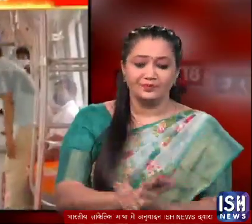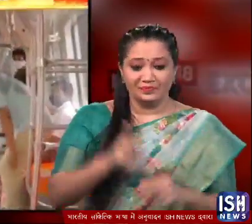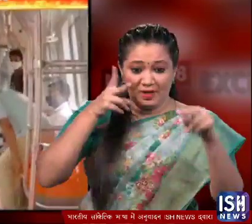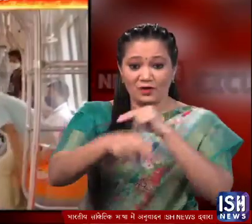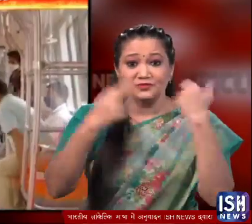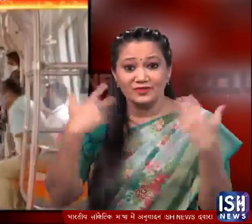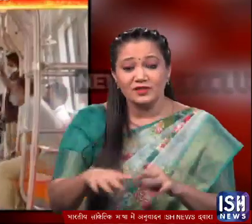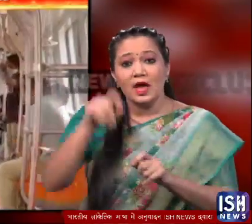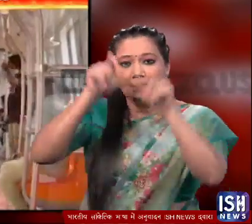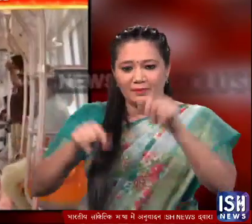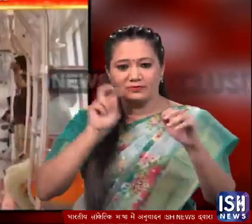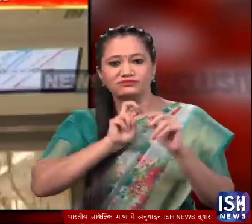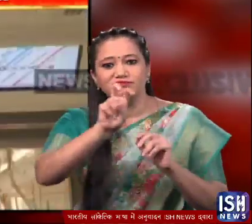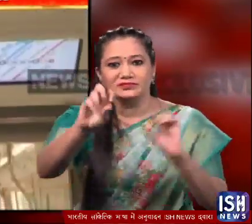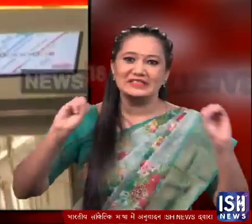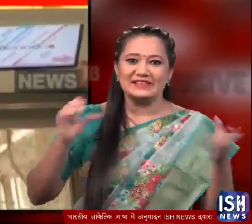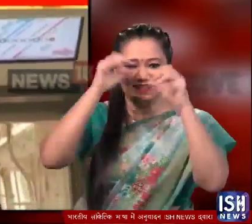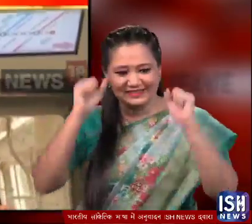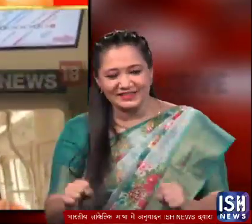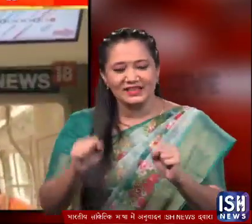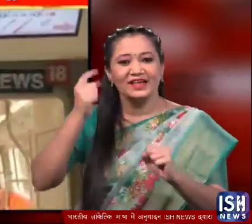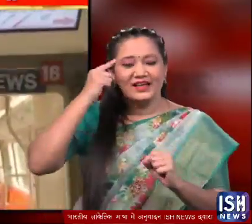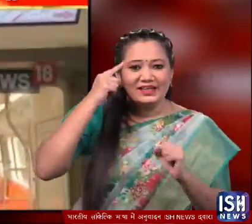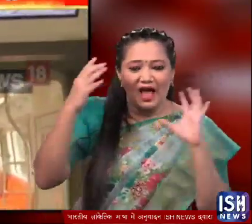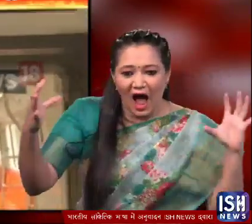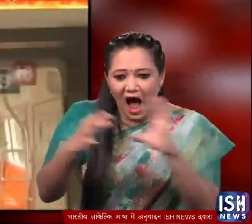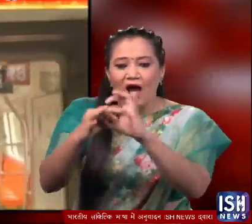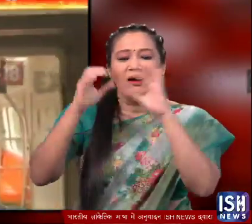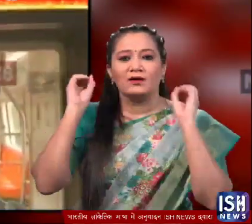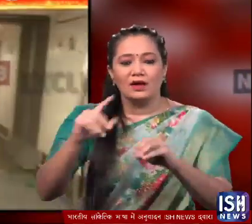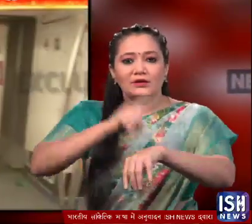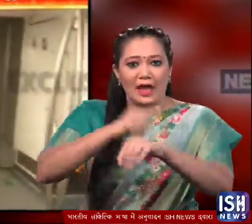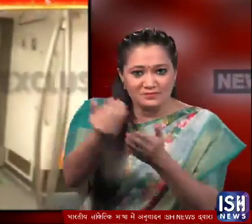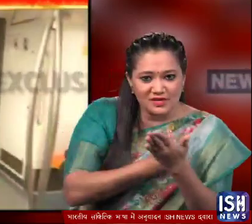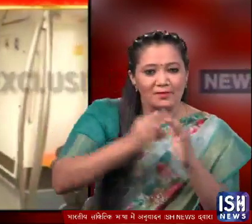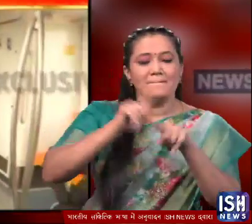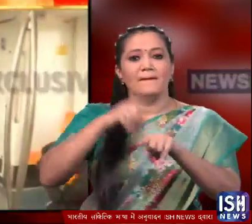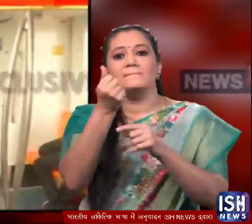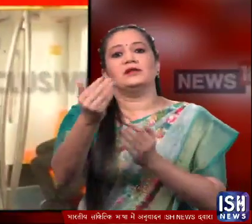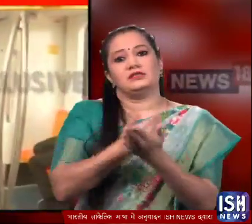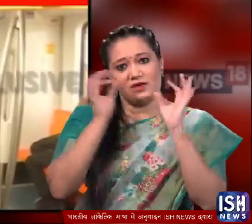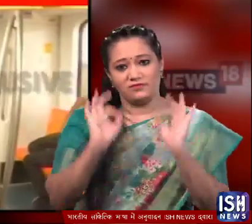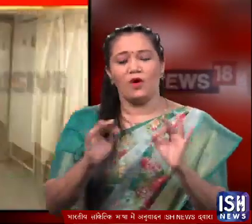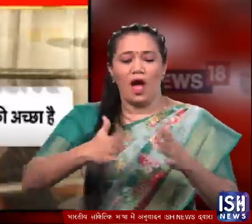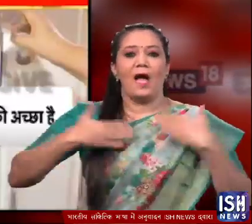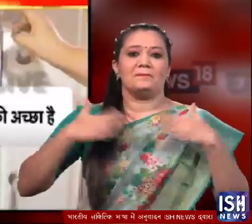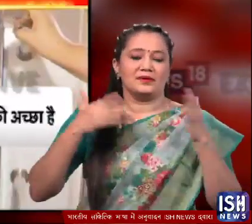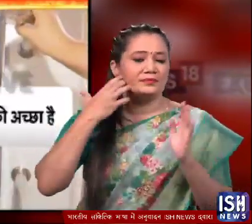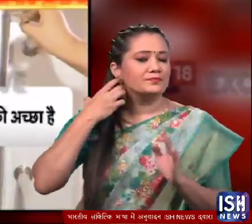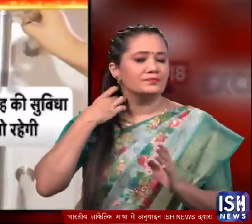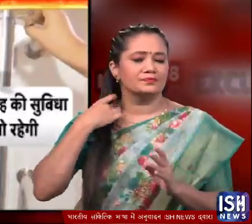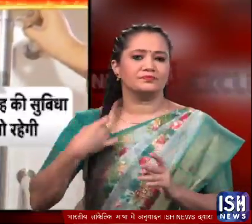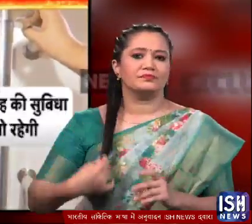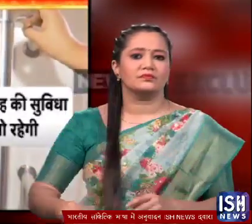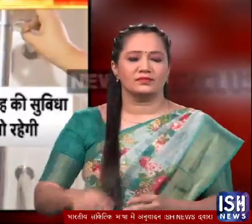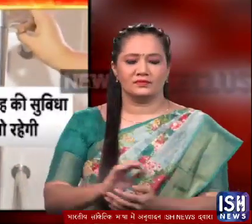बाद लोग इस रूट पर सफर करते दिखे। उन्होंने इस हिस्से के जुड़ने से समय और पैसे दोनों की बचत होने पर खुशी जाहिर की। काफी अच्छा